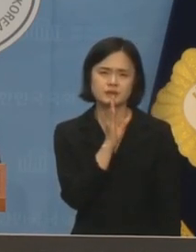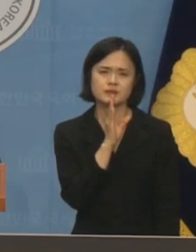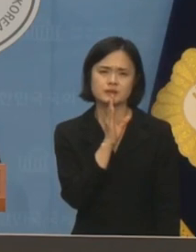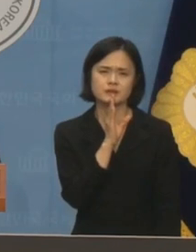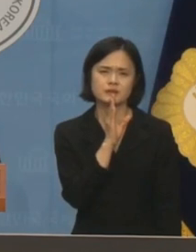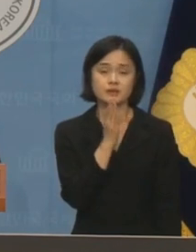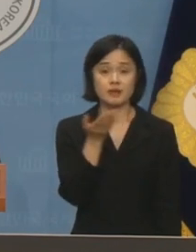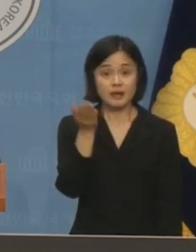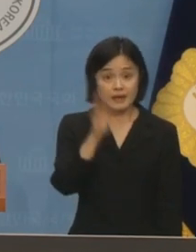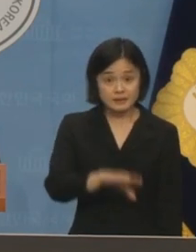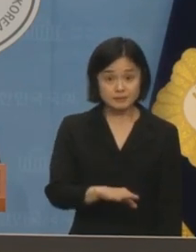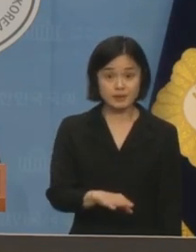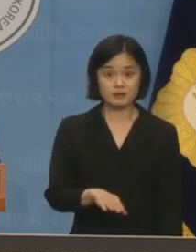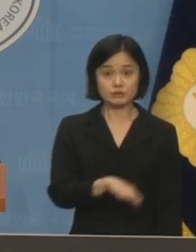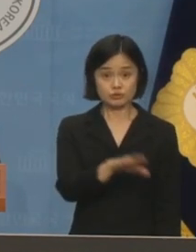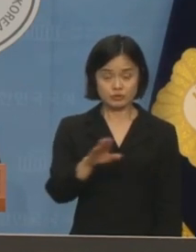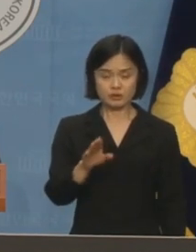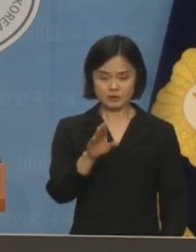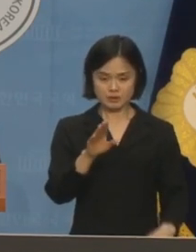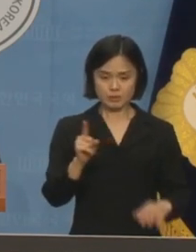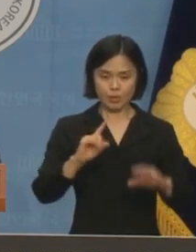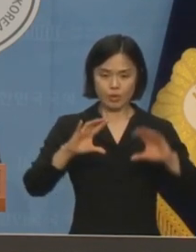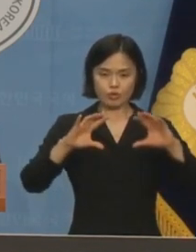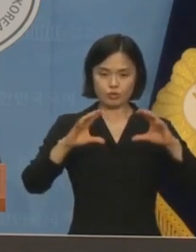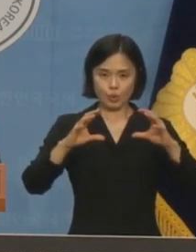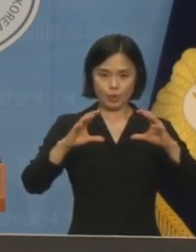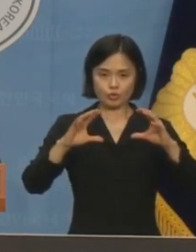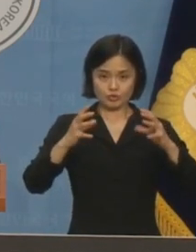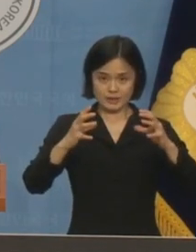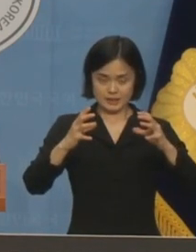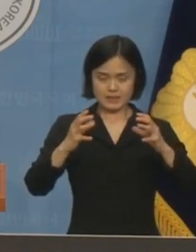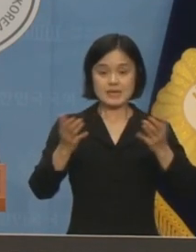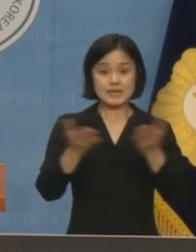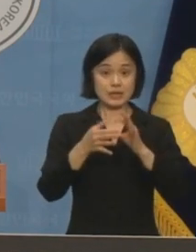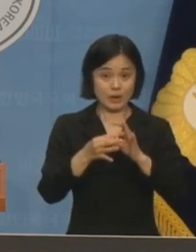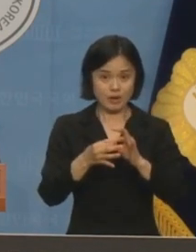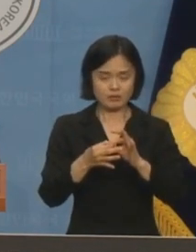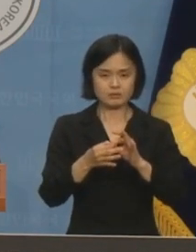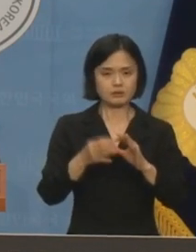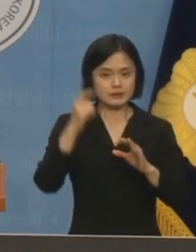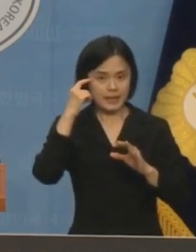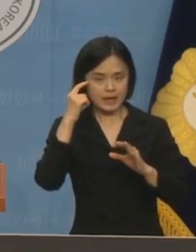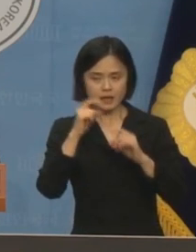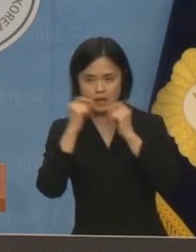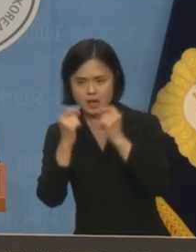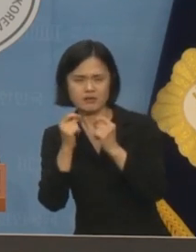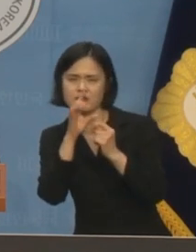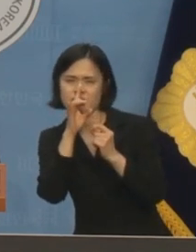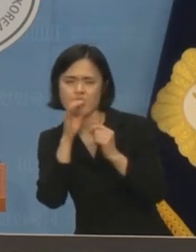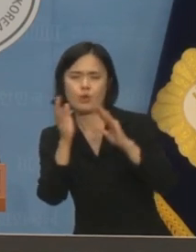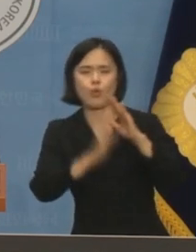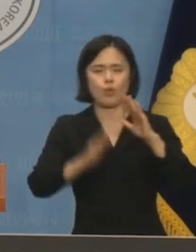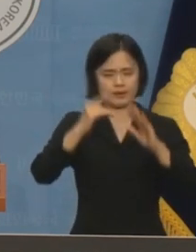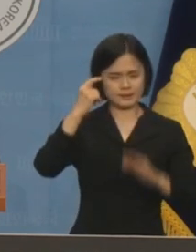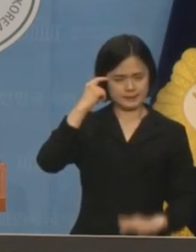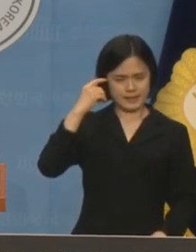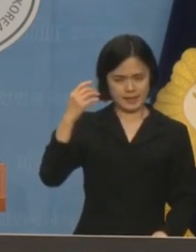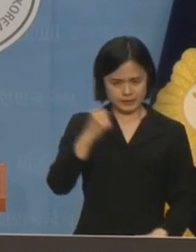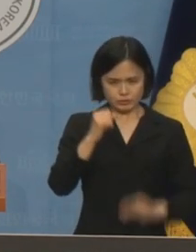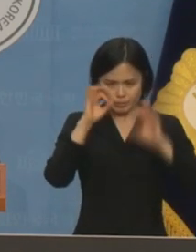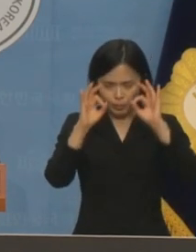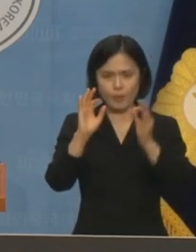생각과 공적인 국가 업무 처리와는 다르다고 봅니다. 더군다나 살신성인으로 나라를 지킨